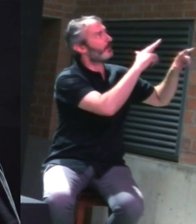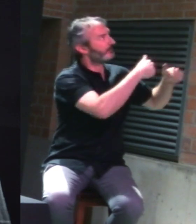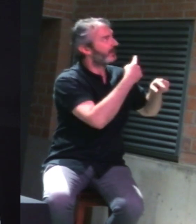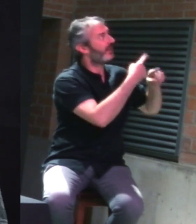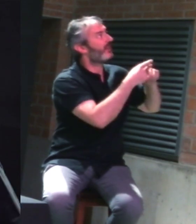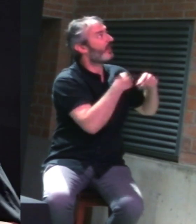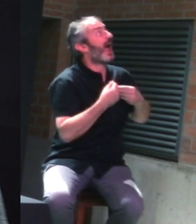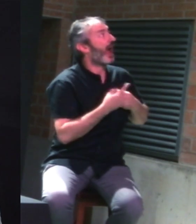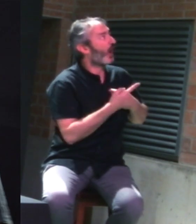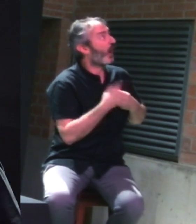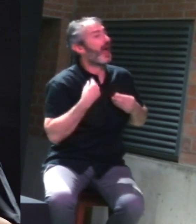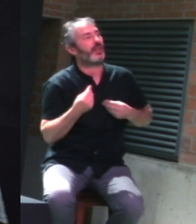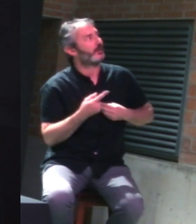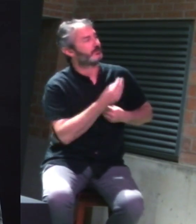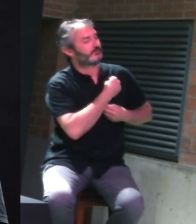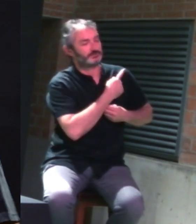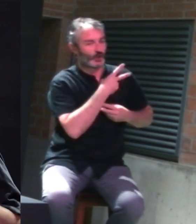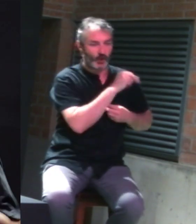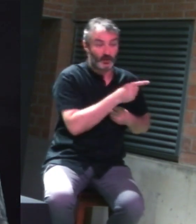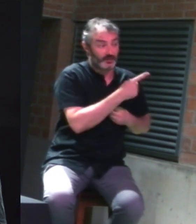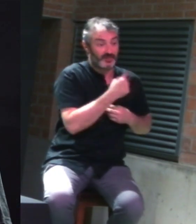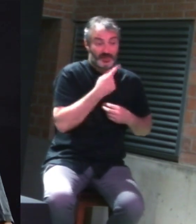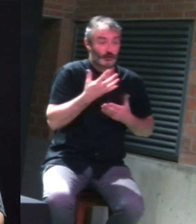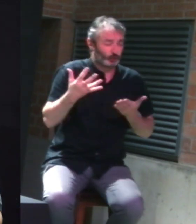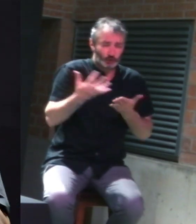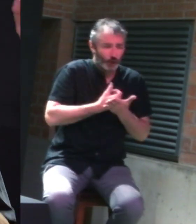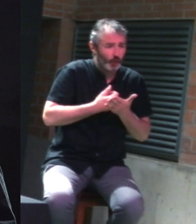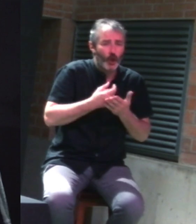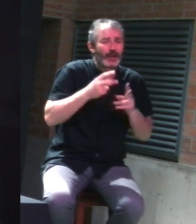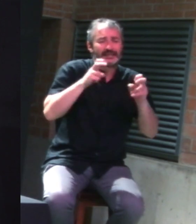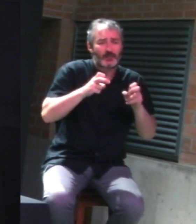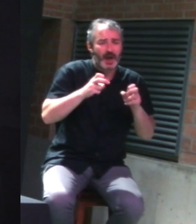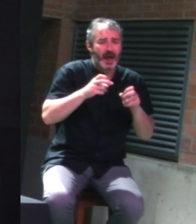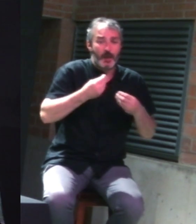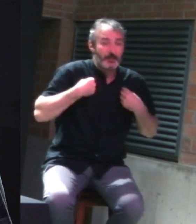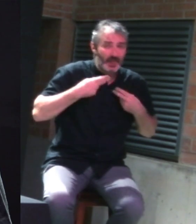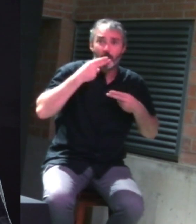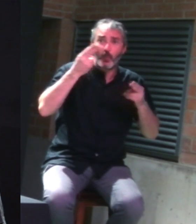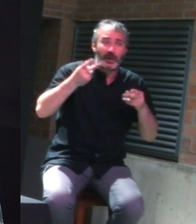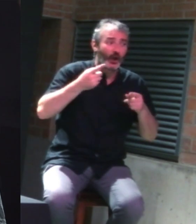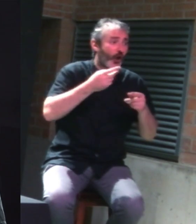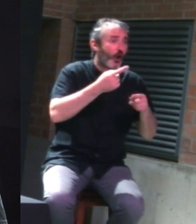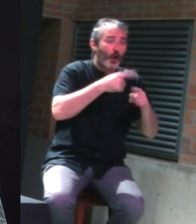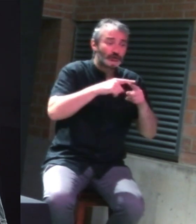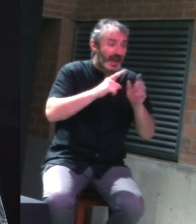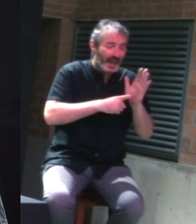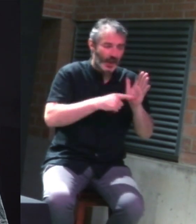a las mujeres les convenía, lo que tenían que hacer, las representaban en todos los aspectos, digamos, de la vida pública,